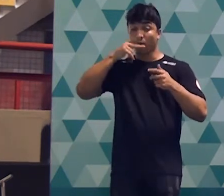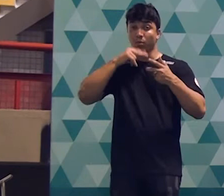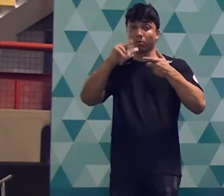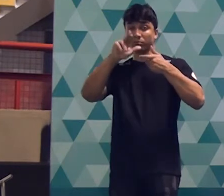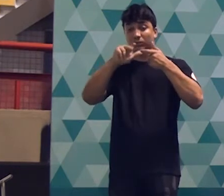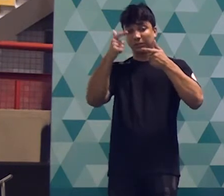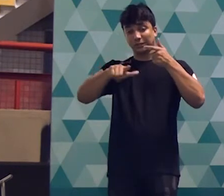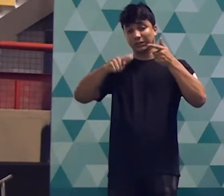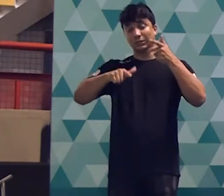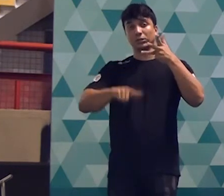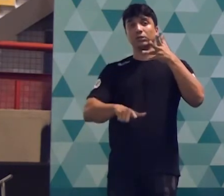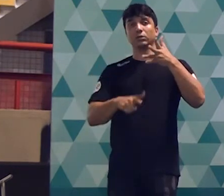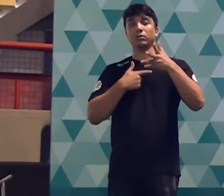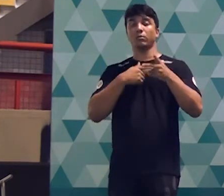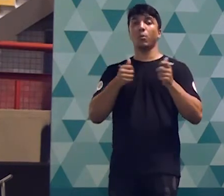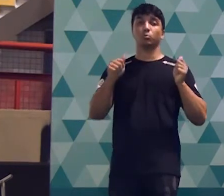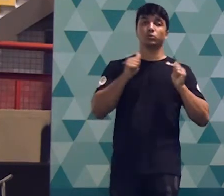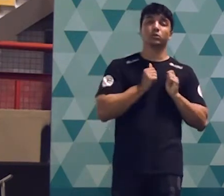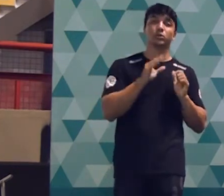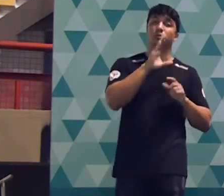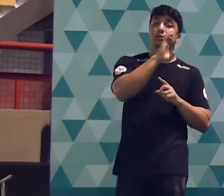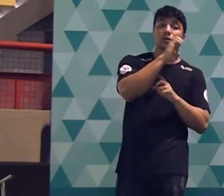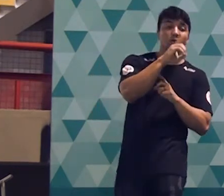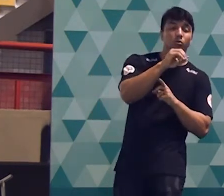se aposenta porque tem problema na mão.